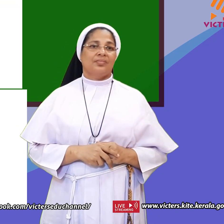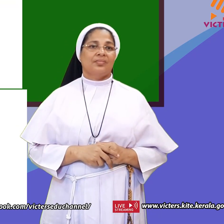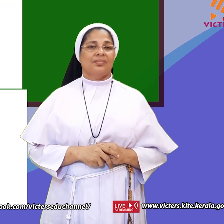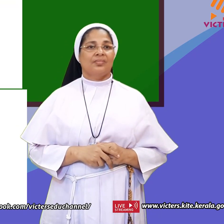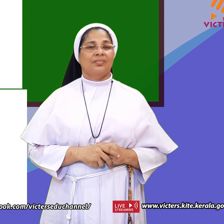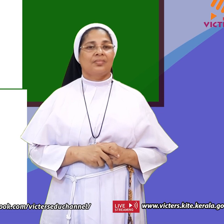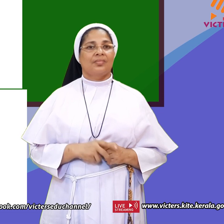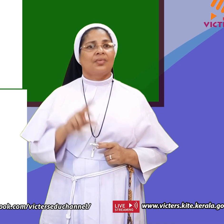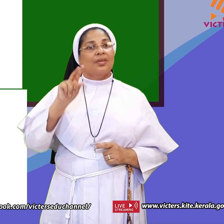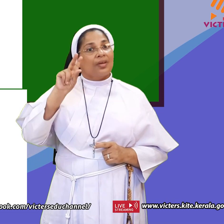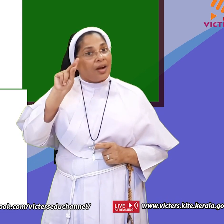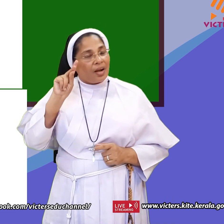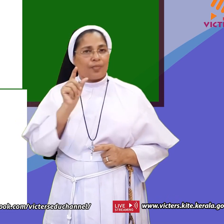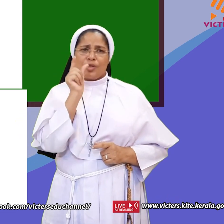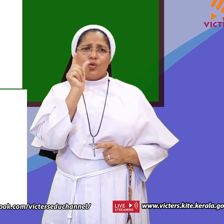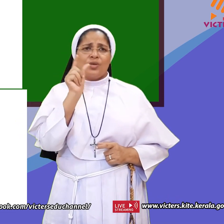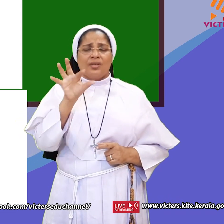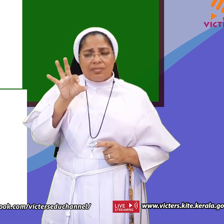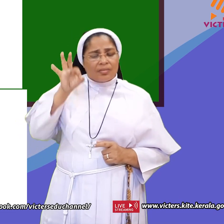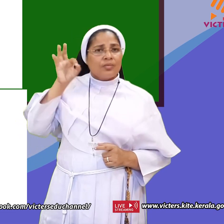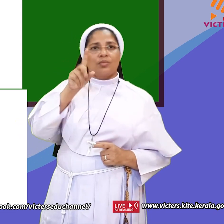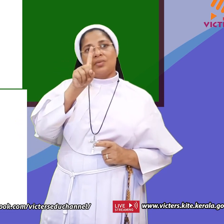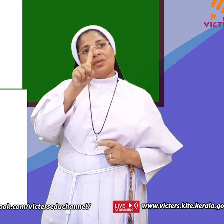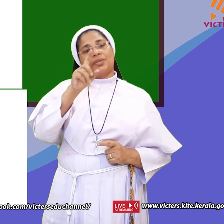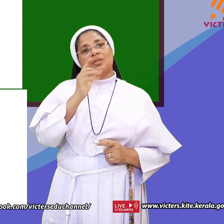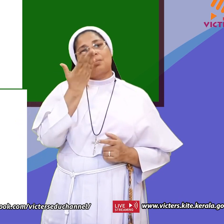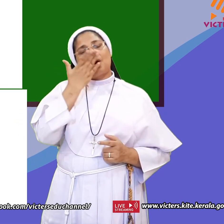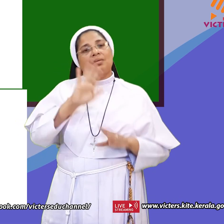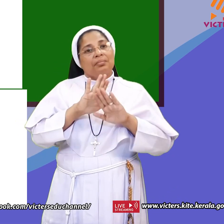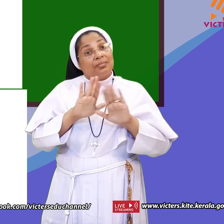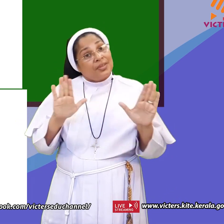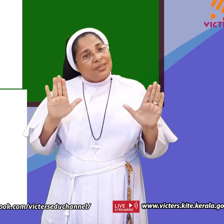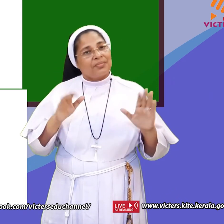രണ്ടാമത്തെ യൂണിറ്റിലെ 1 പാഠവുമാണ് പഠിക്കാനുള്ളത്.